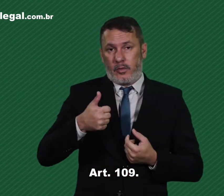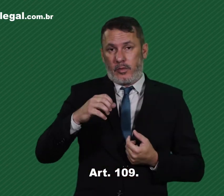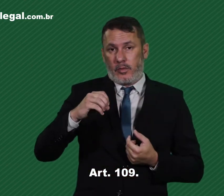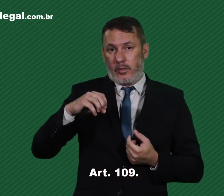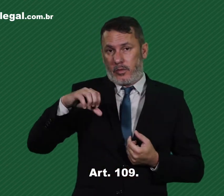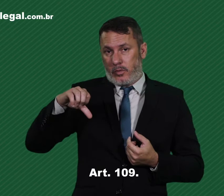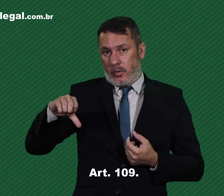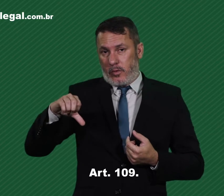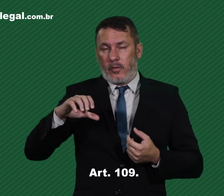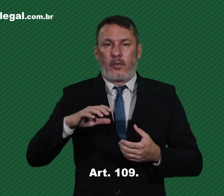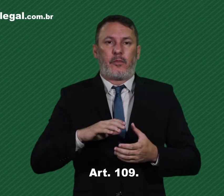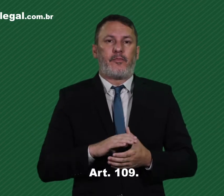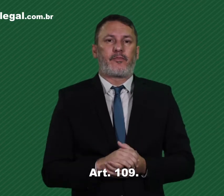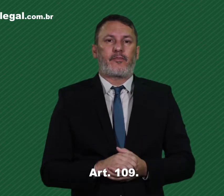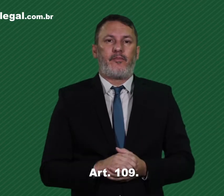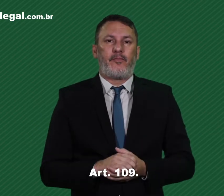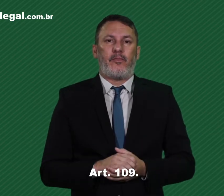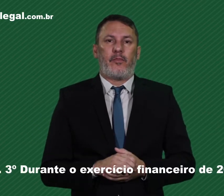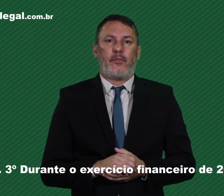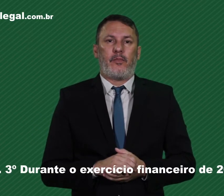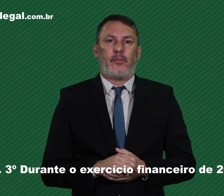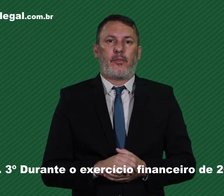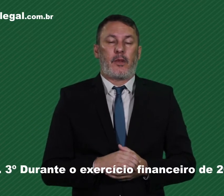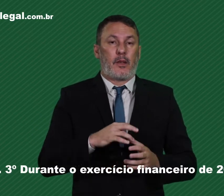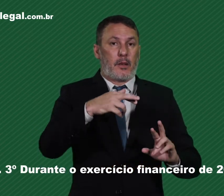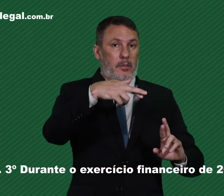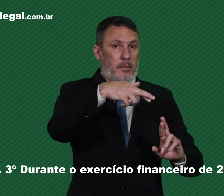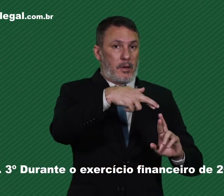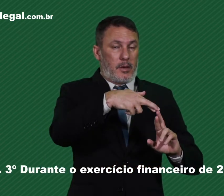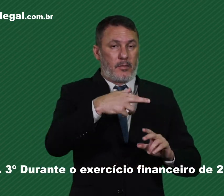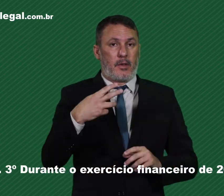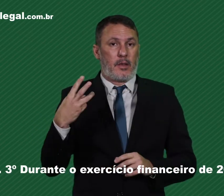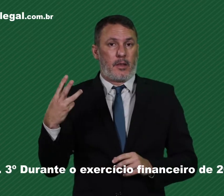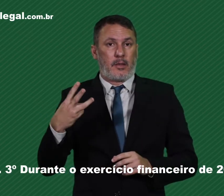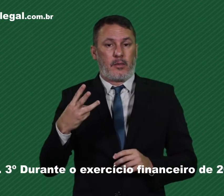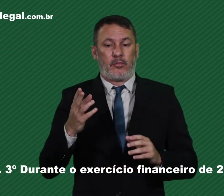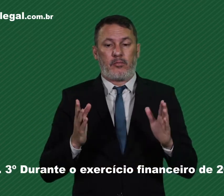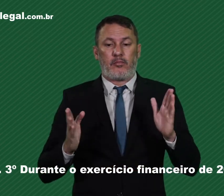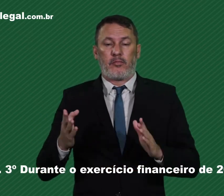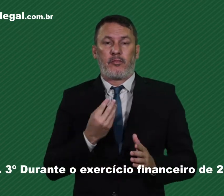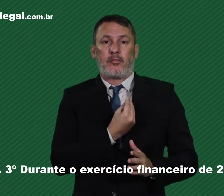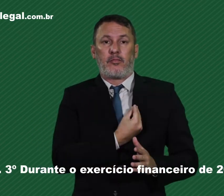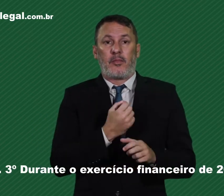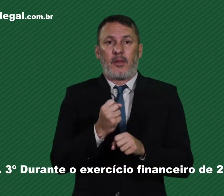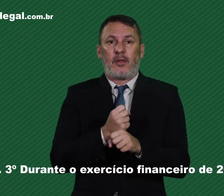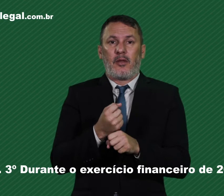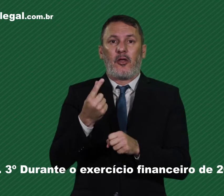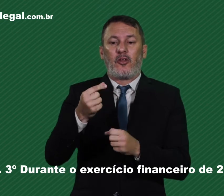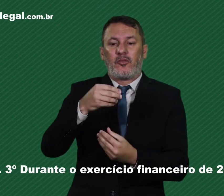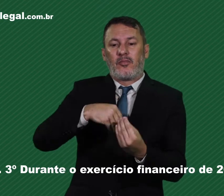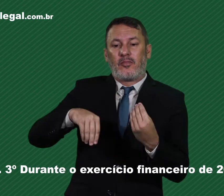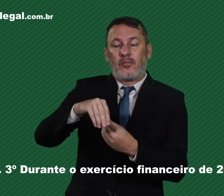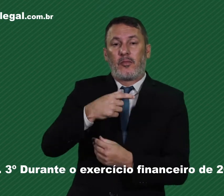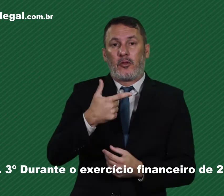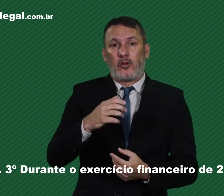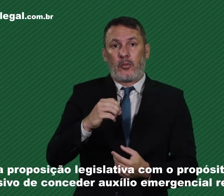109 o parágrafo terceiro durante o exercício financeiro de 2021